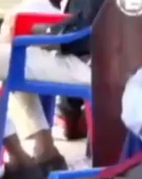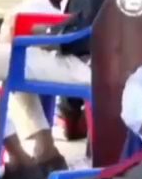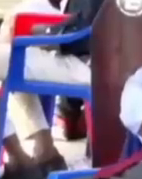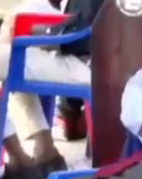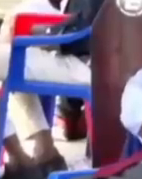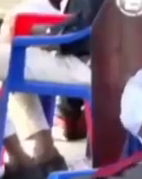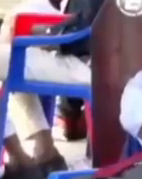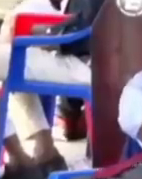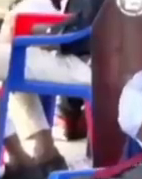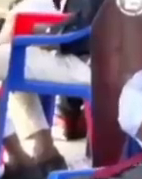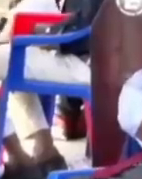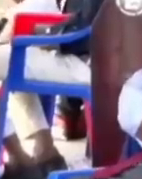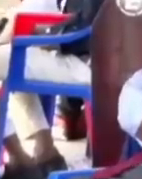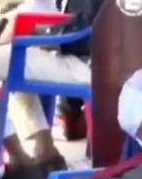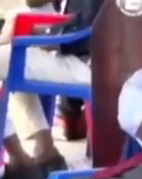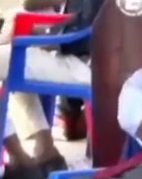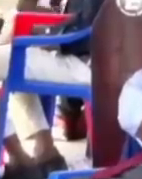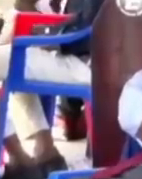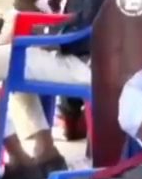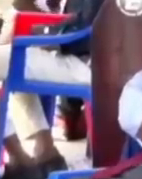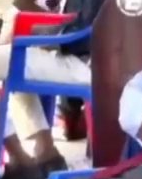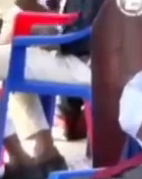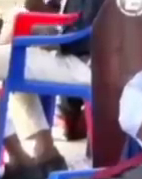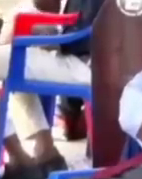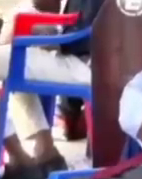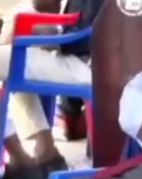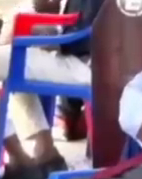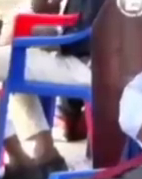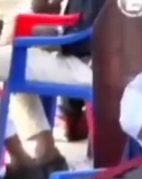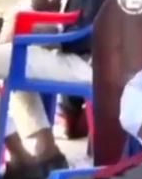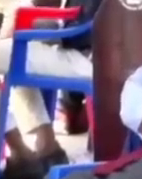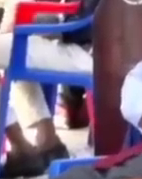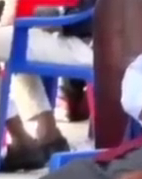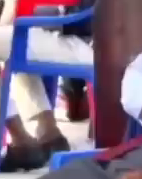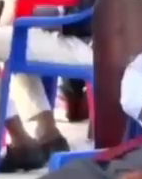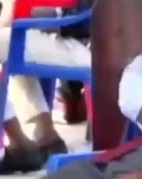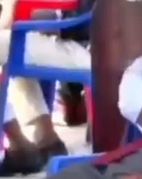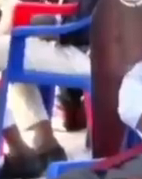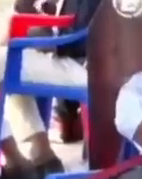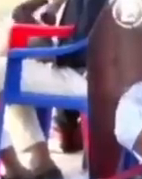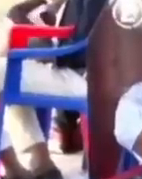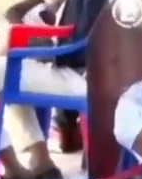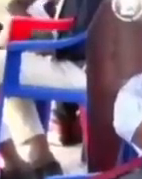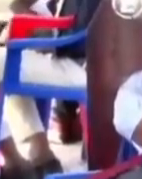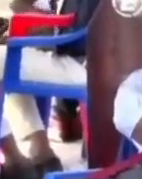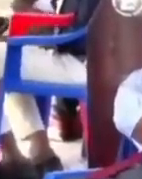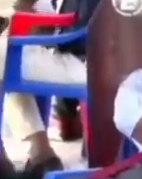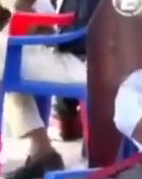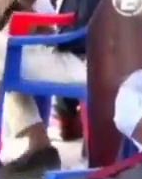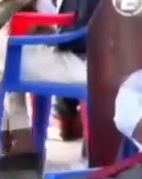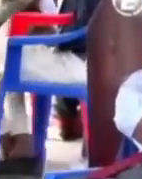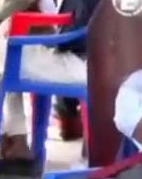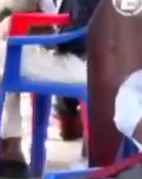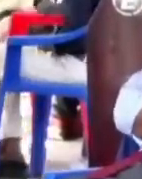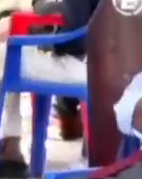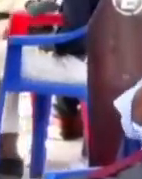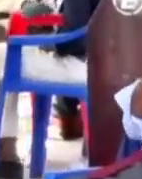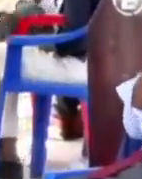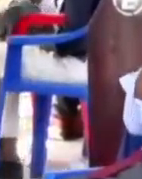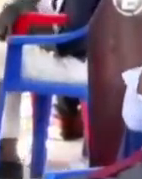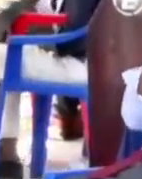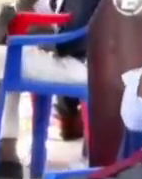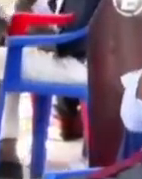vizuri. Soma. Mstari wa 15 anasema yeye ana thamani kuliko marijani. Huyo hekima ana thamani kuliko marijani, ndio?